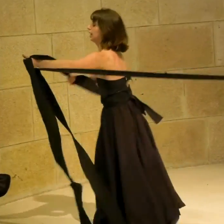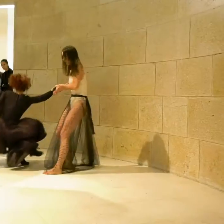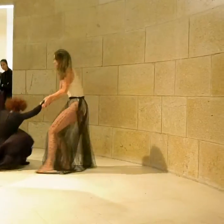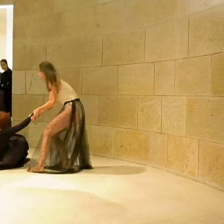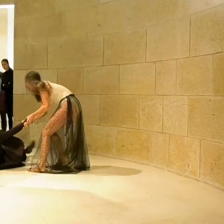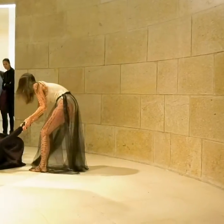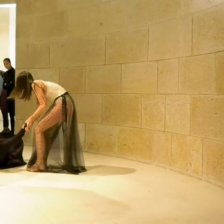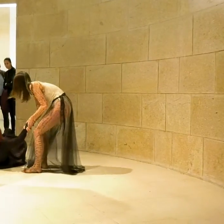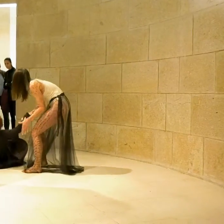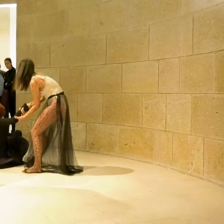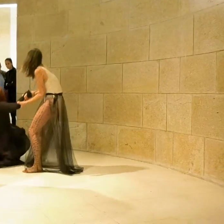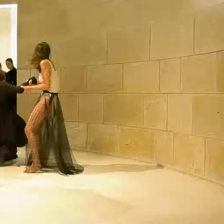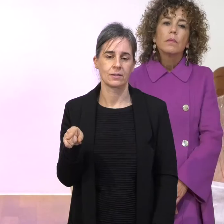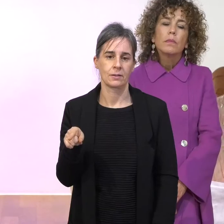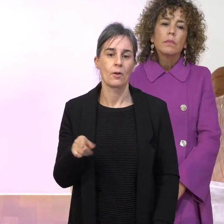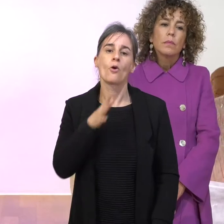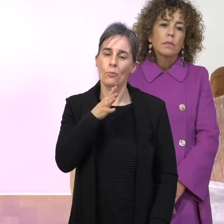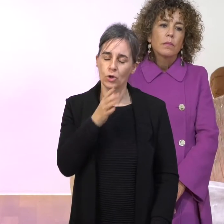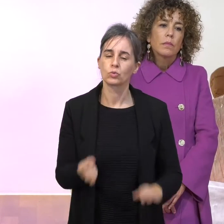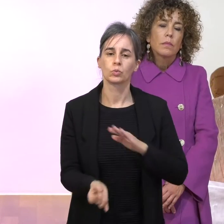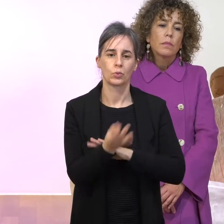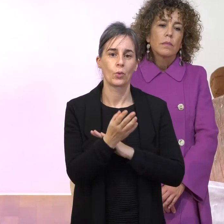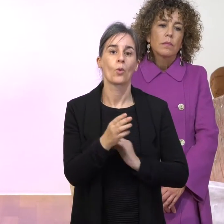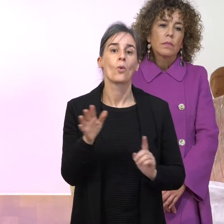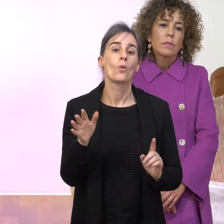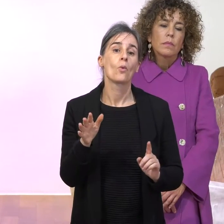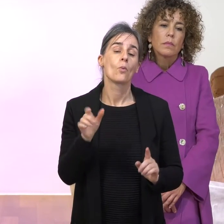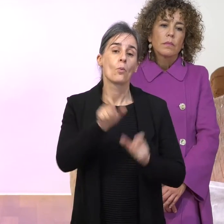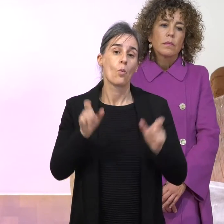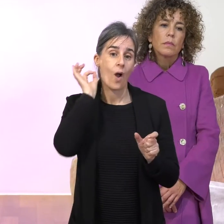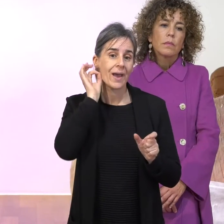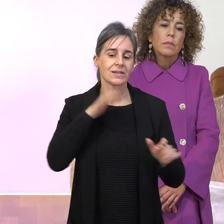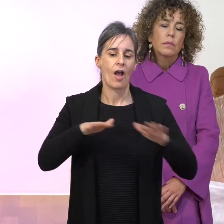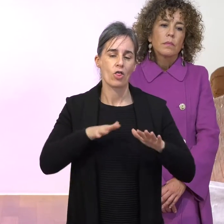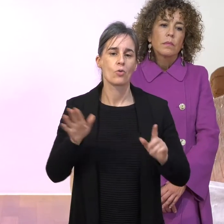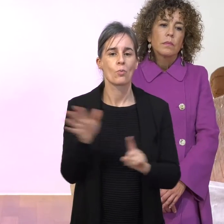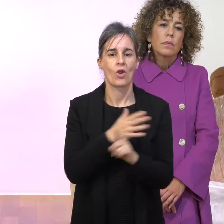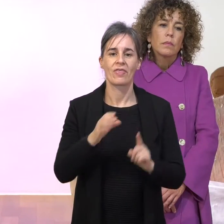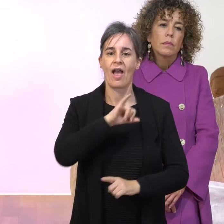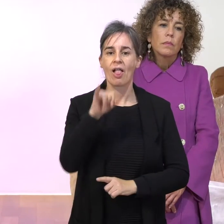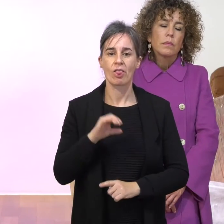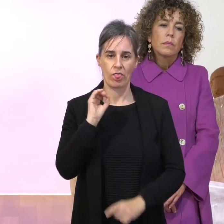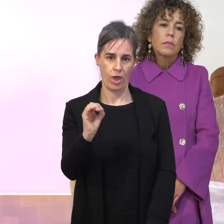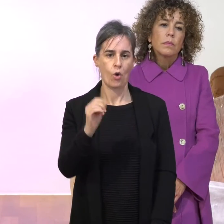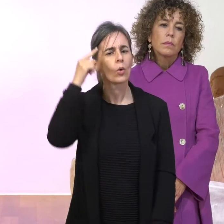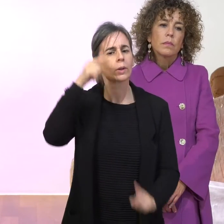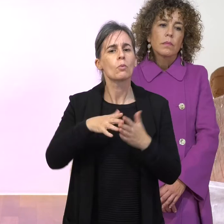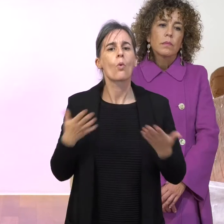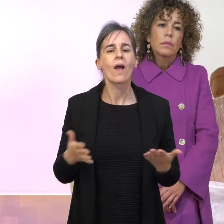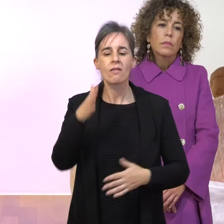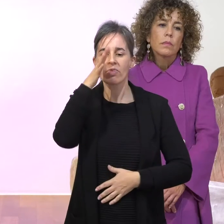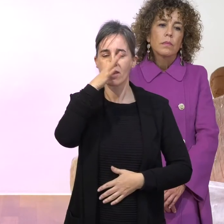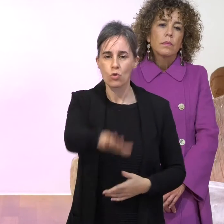E por eso existe Mulleres en Acción Violencia Cero, para denunciar, para